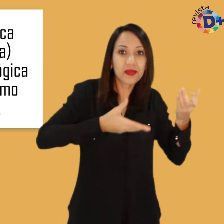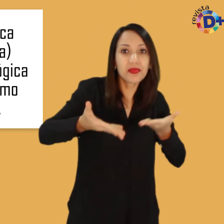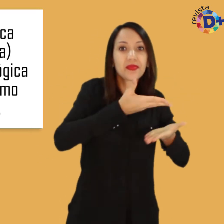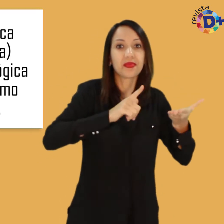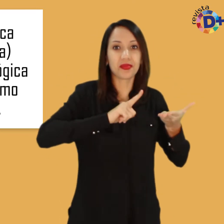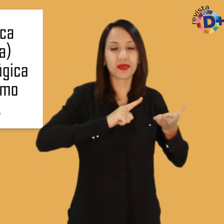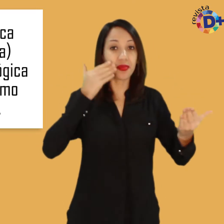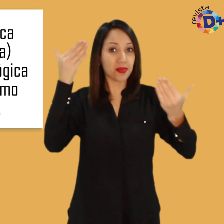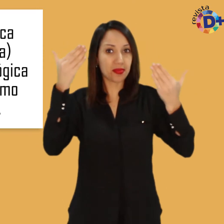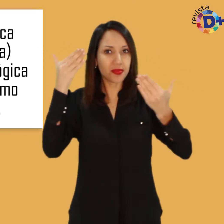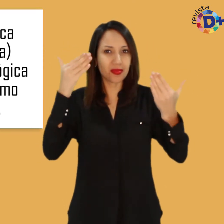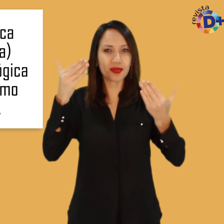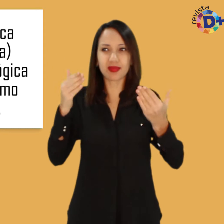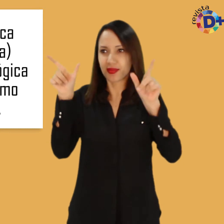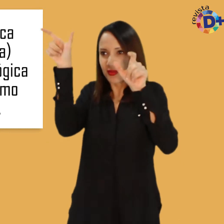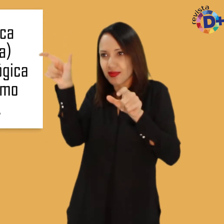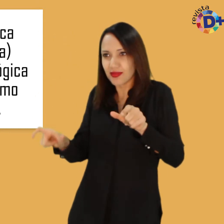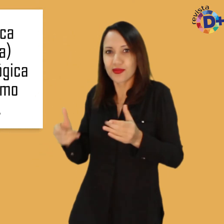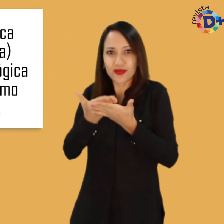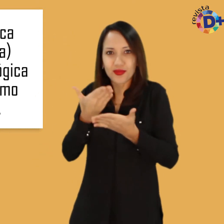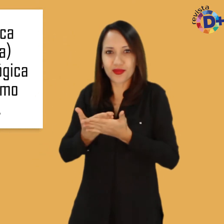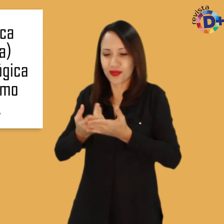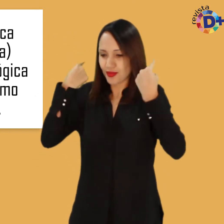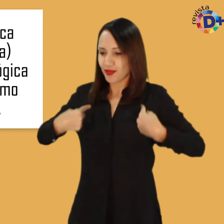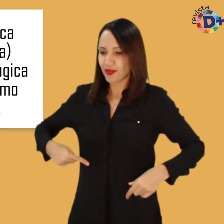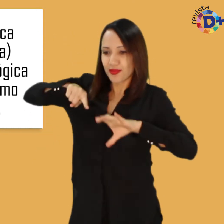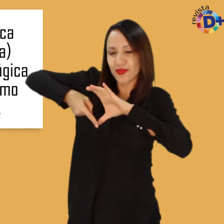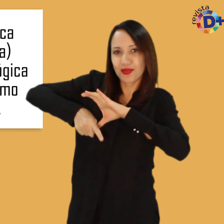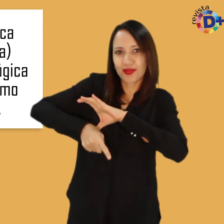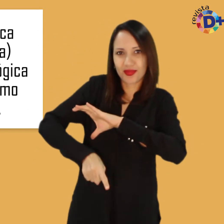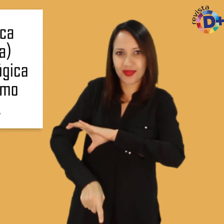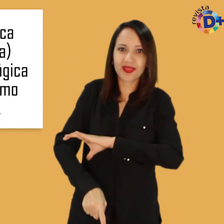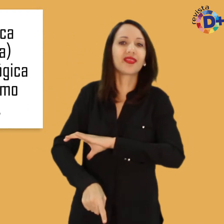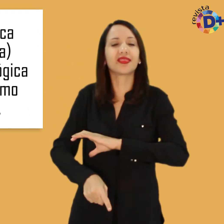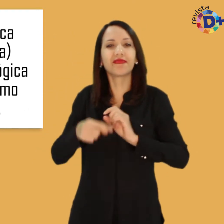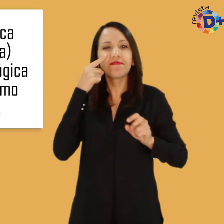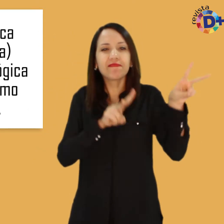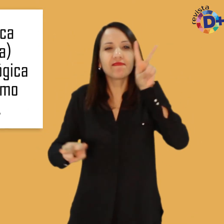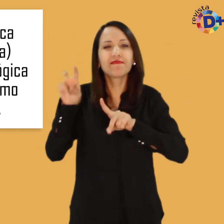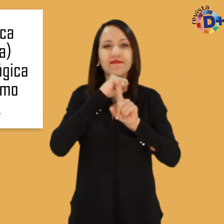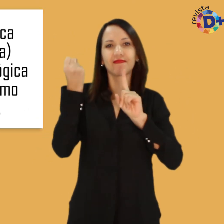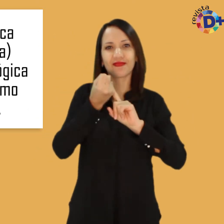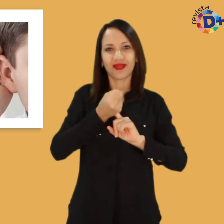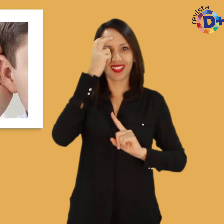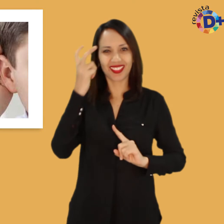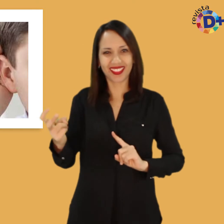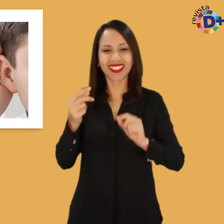psicossocioantropológica, também conhecida como visão sociocultural. Vejamos resumidamente